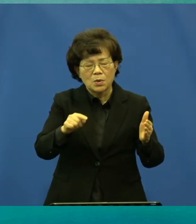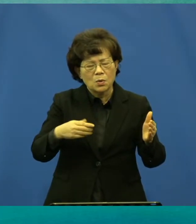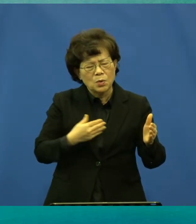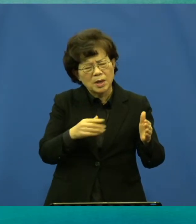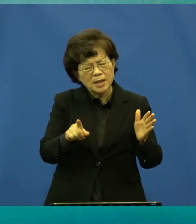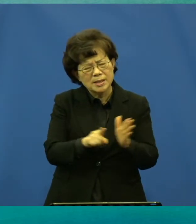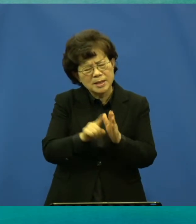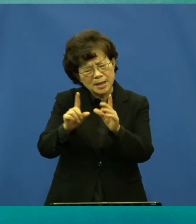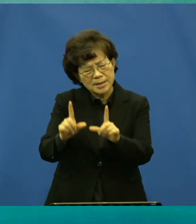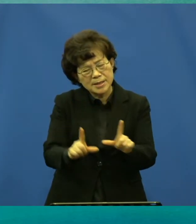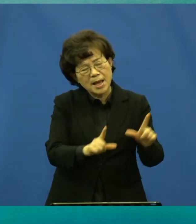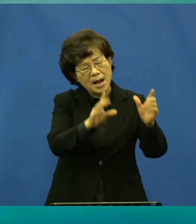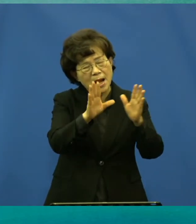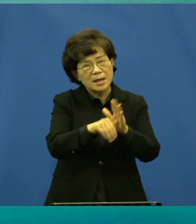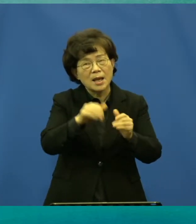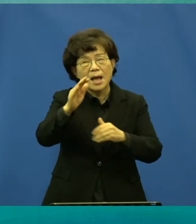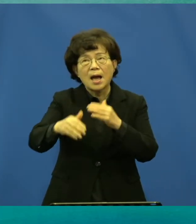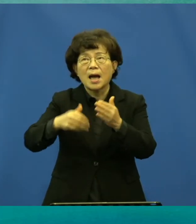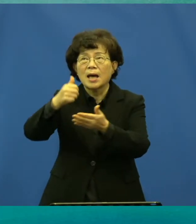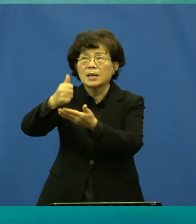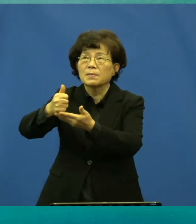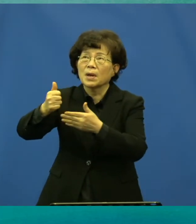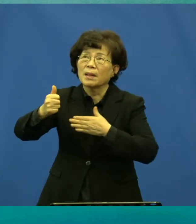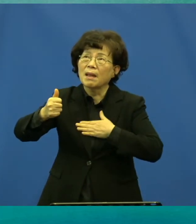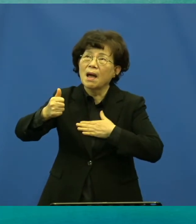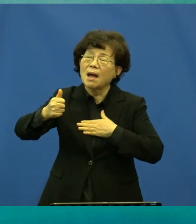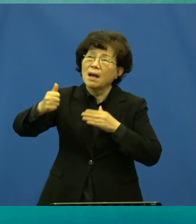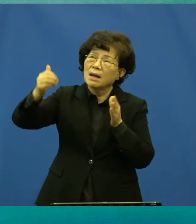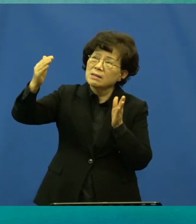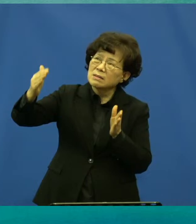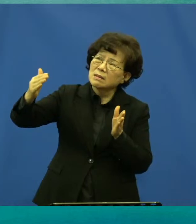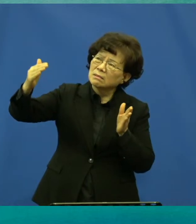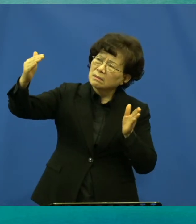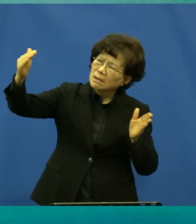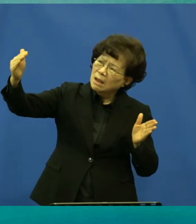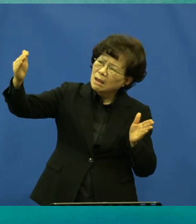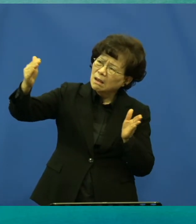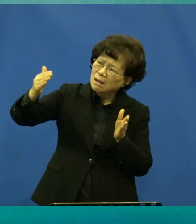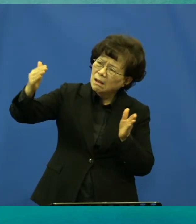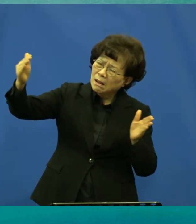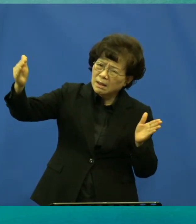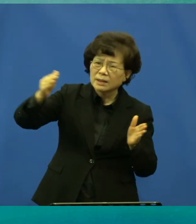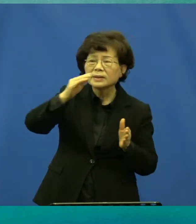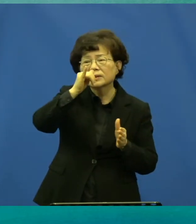내내 하나님과 우리 사이에 이 괴리가 있는 거죠. 이 간극.